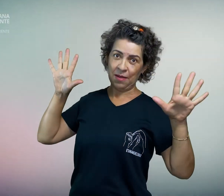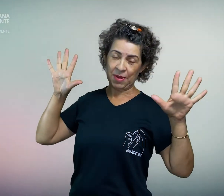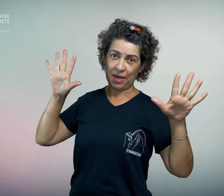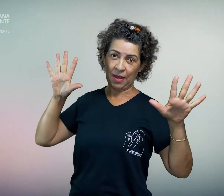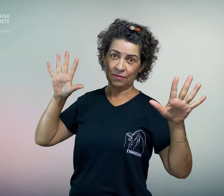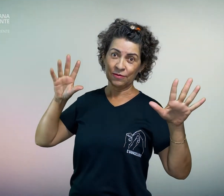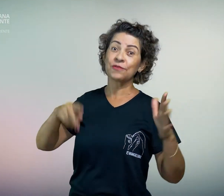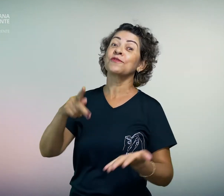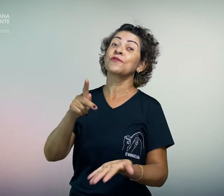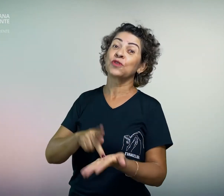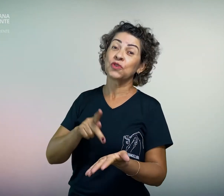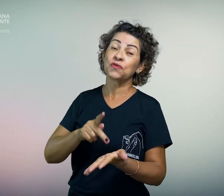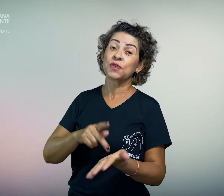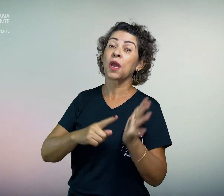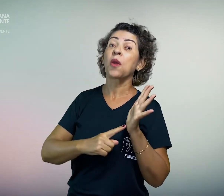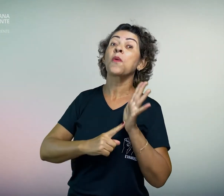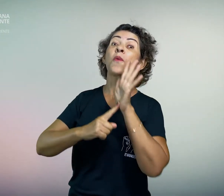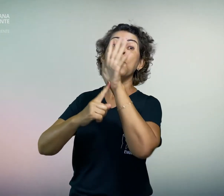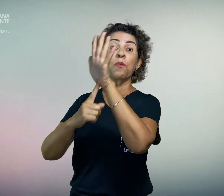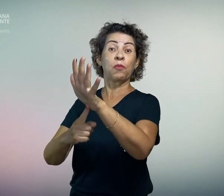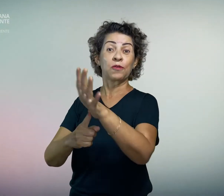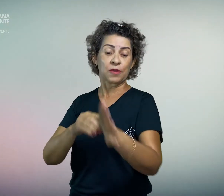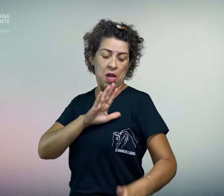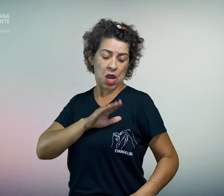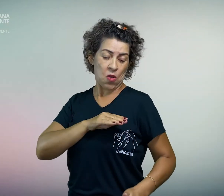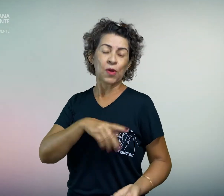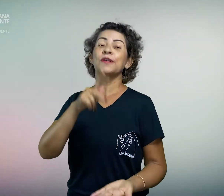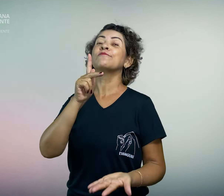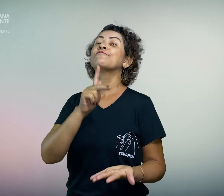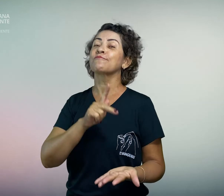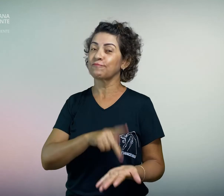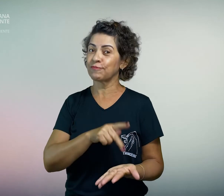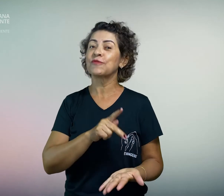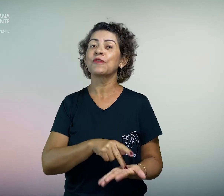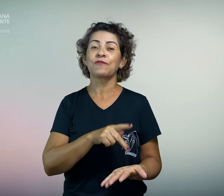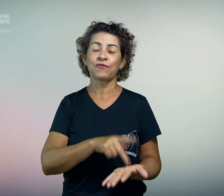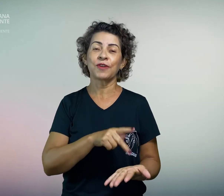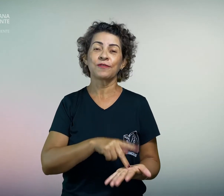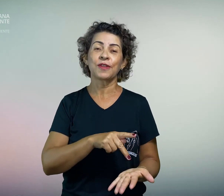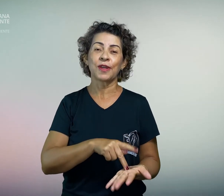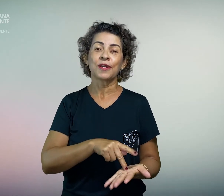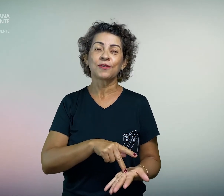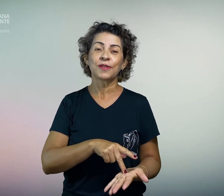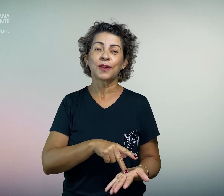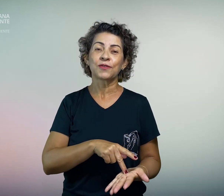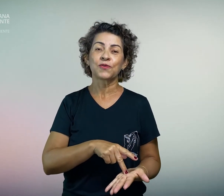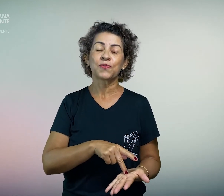para que enxergarmos quem realmente somos para que, sem